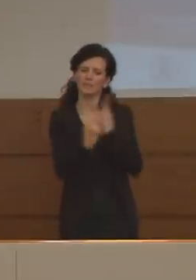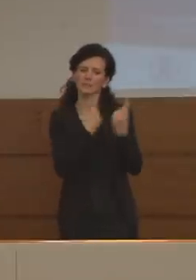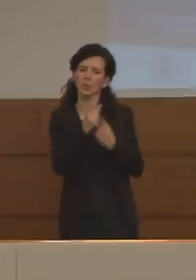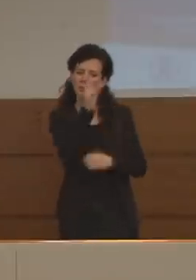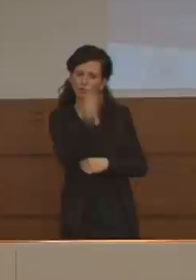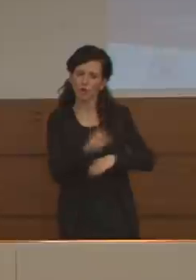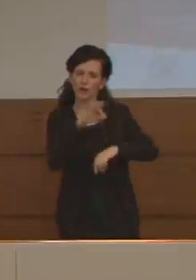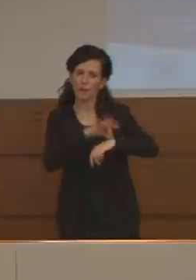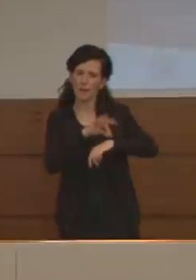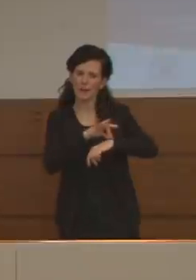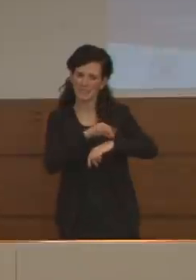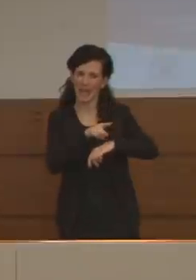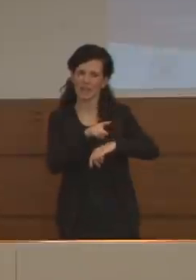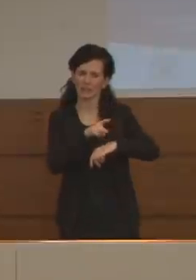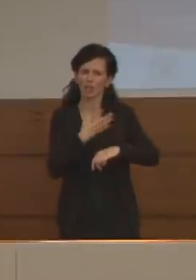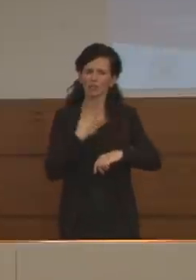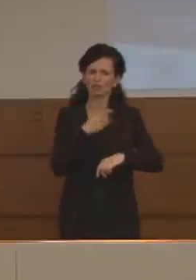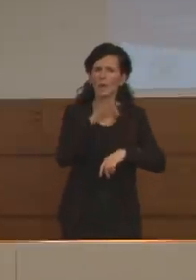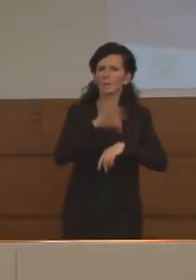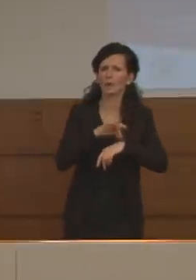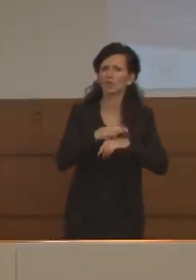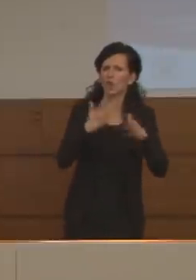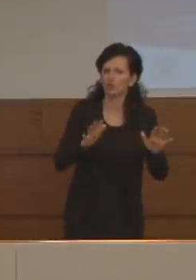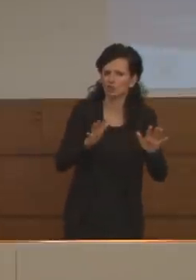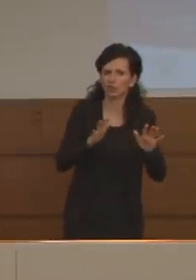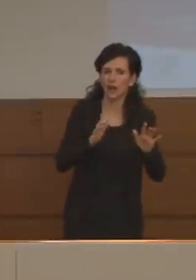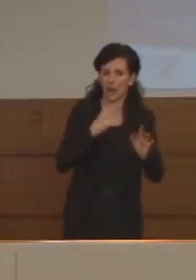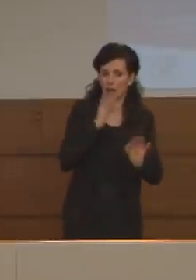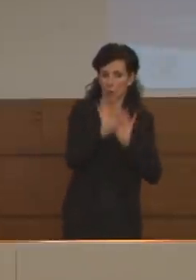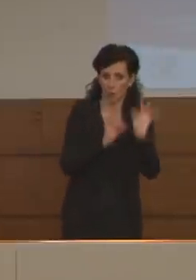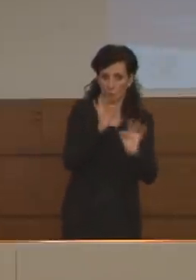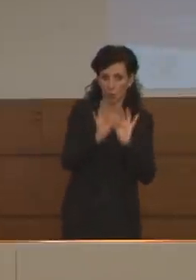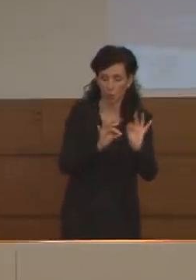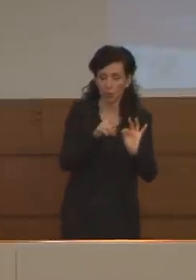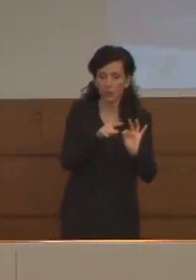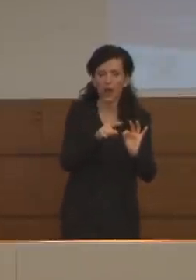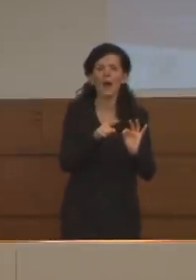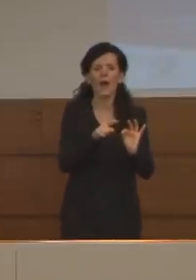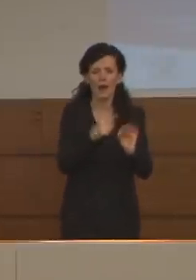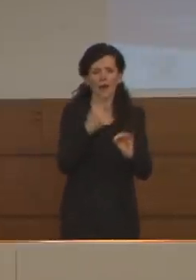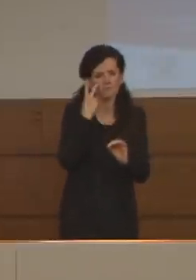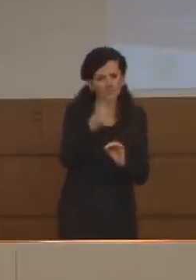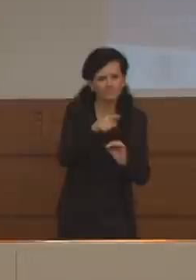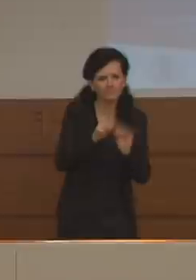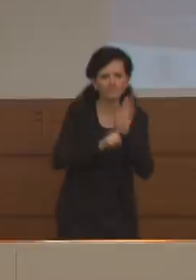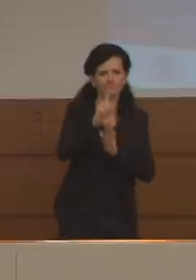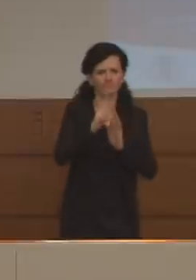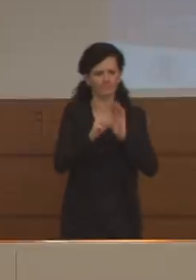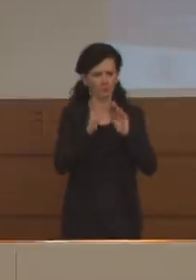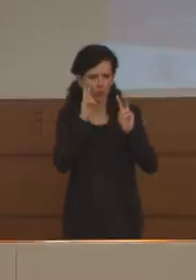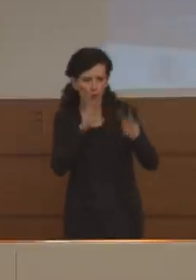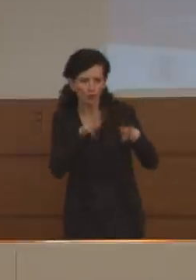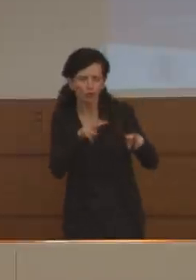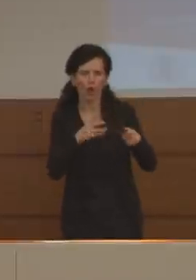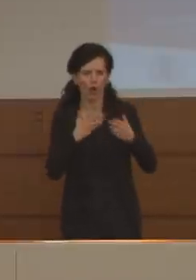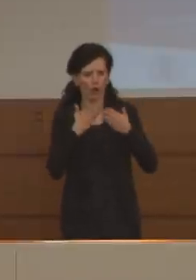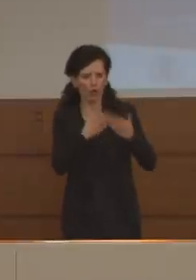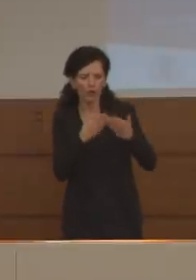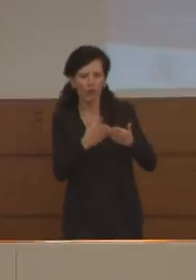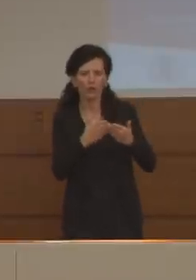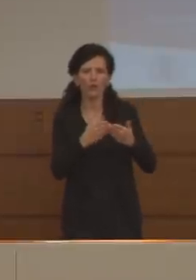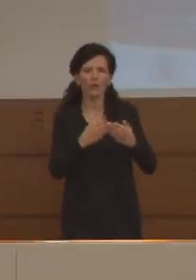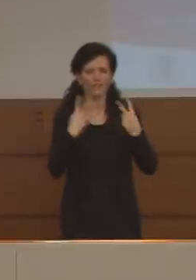della patologia che dobbiamo trattare ma anche il fatto che per la sua risoluzione il controllo e il sostegno alle funzioni